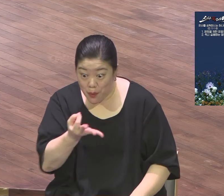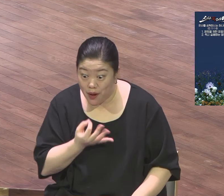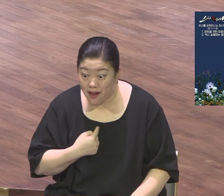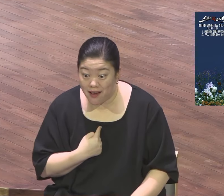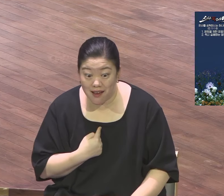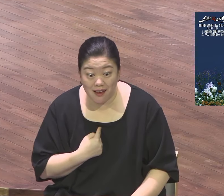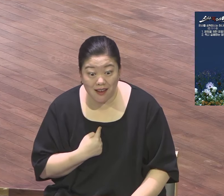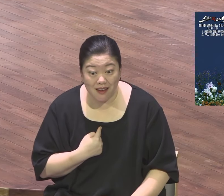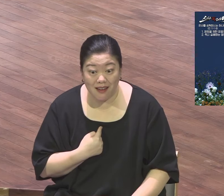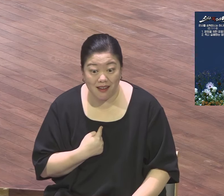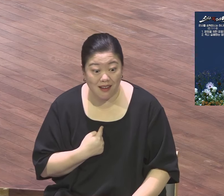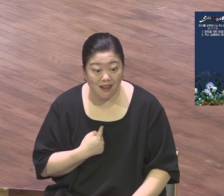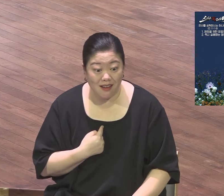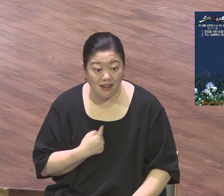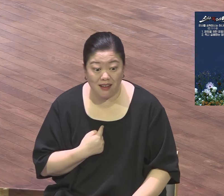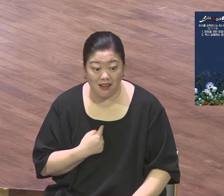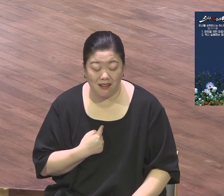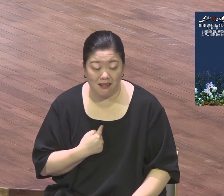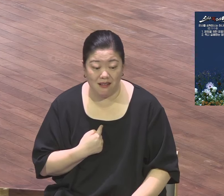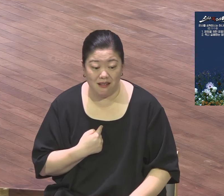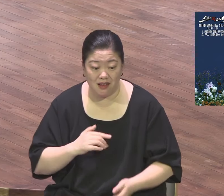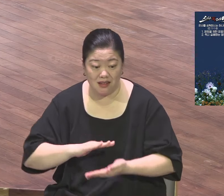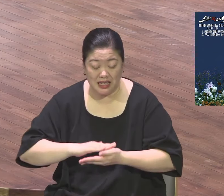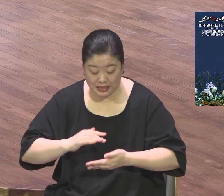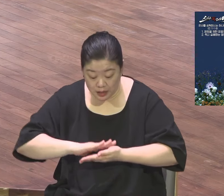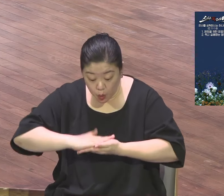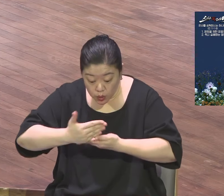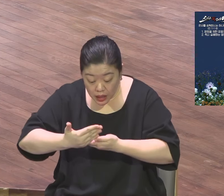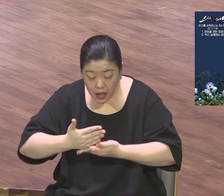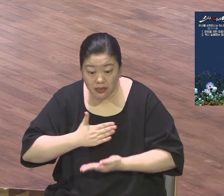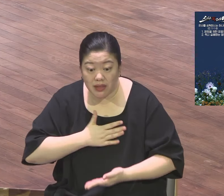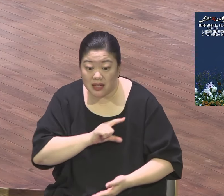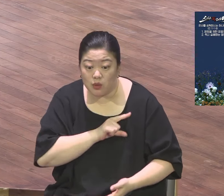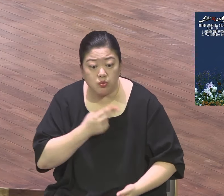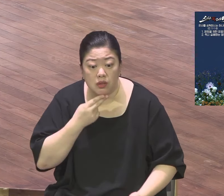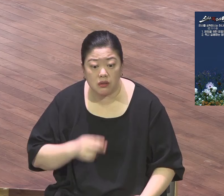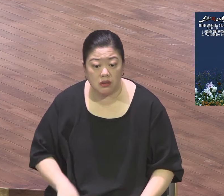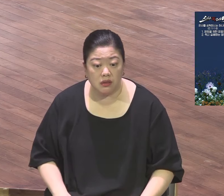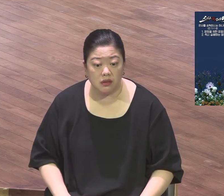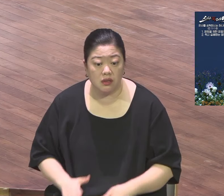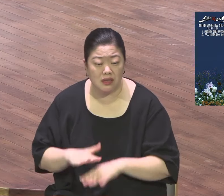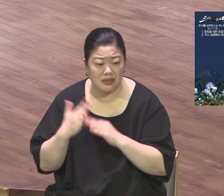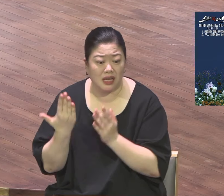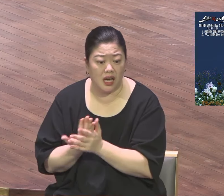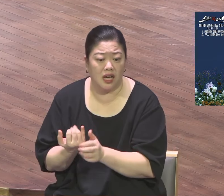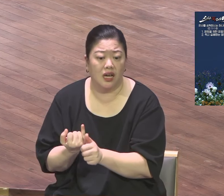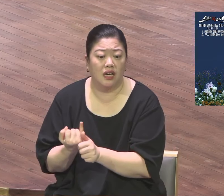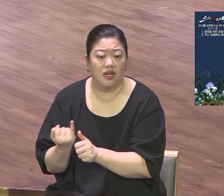통장이 있었는지 없는지 집사람이 알잖아요. 개인 통장 없었습니다. 꼬부치는 거